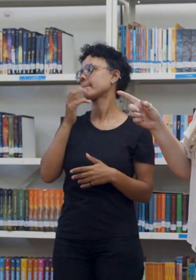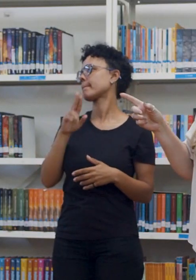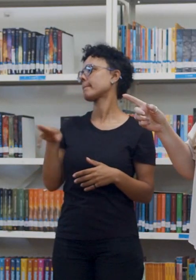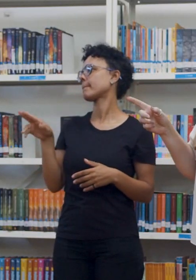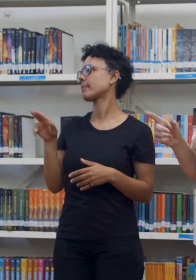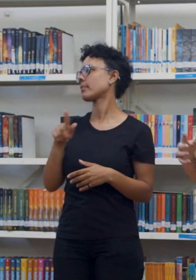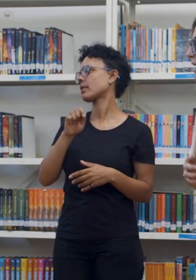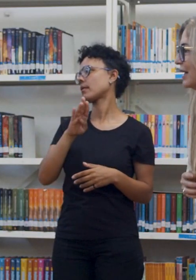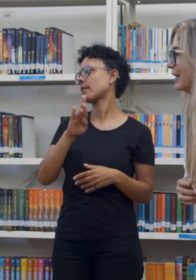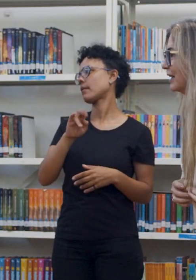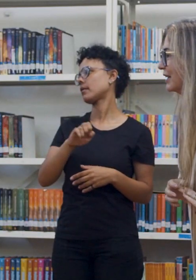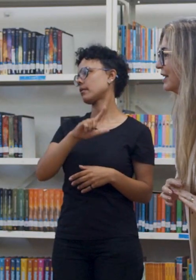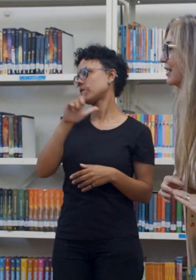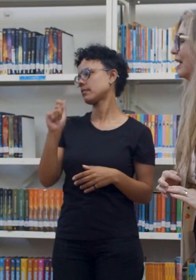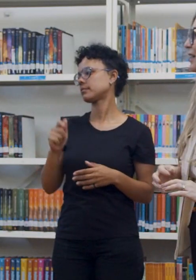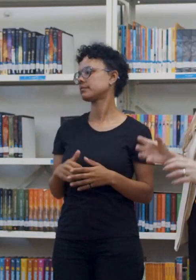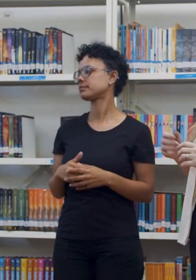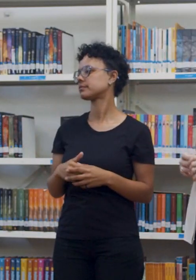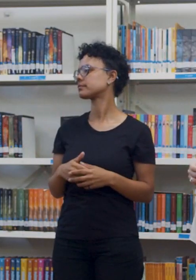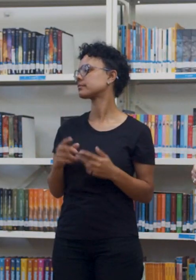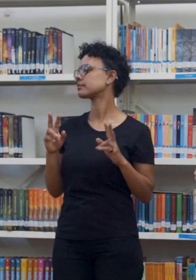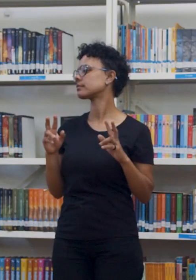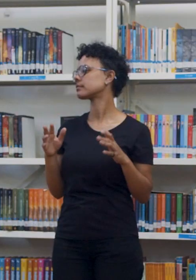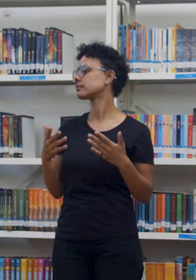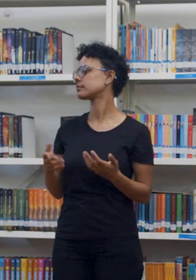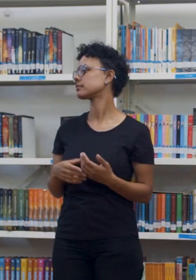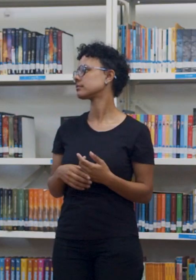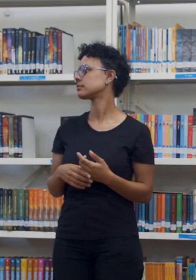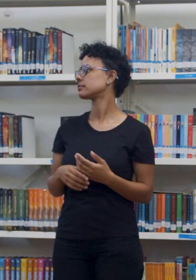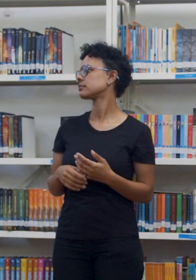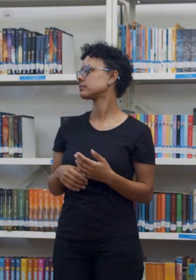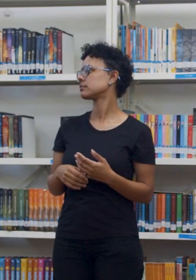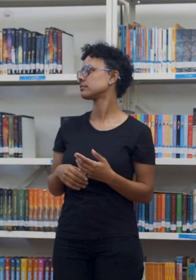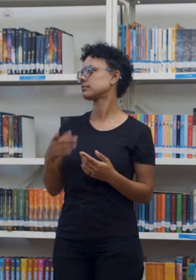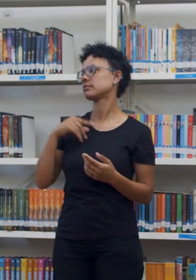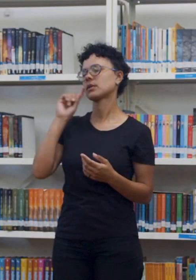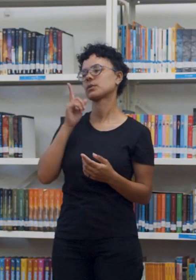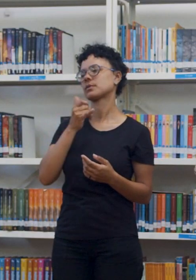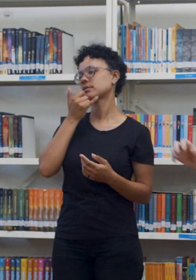nome? Gabriela? Isso. E você, Gabriela, qual é o seu tema também?